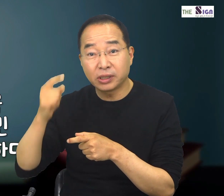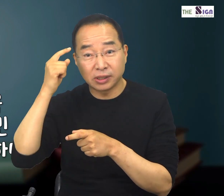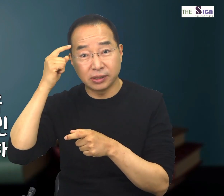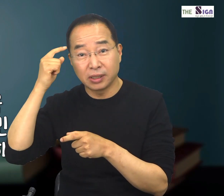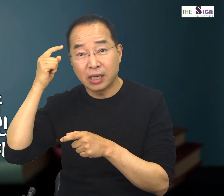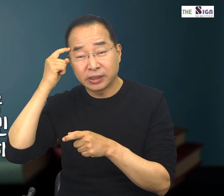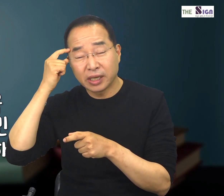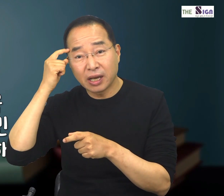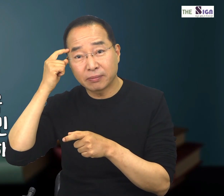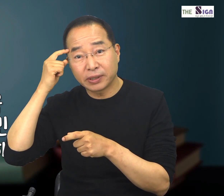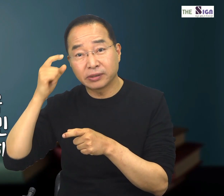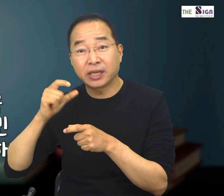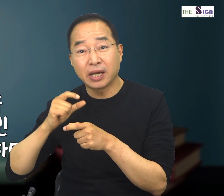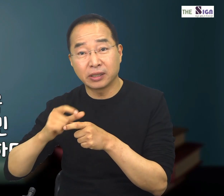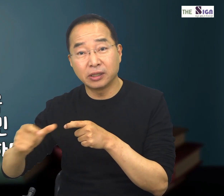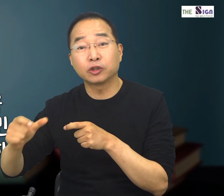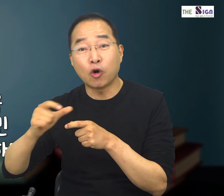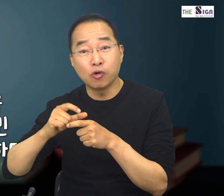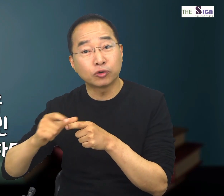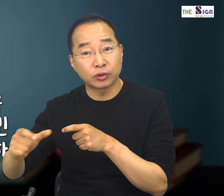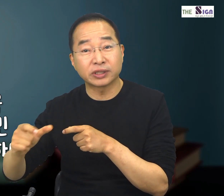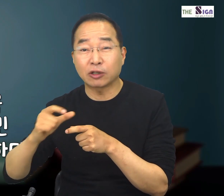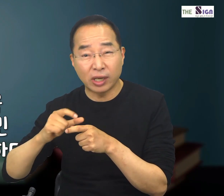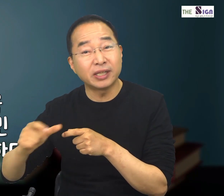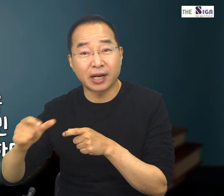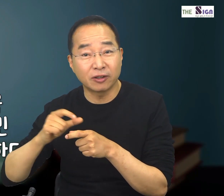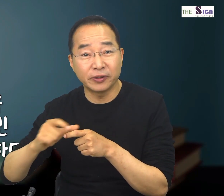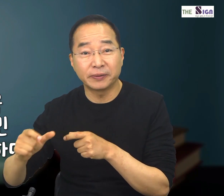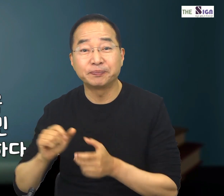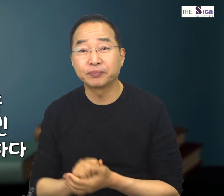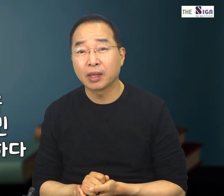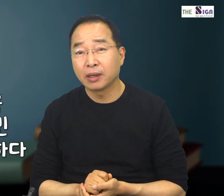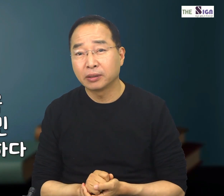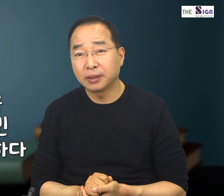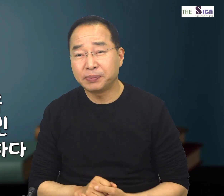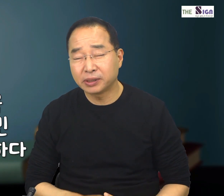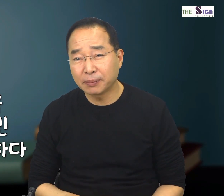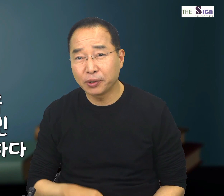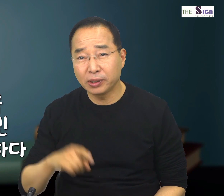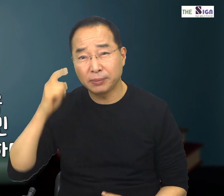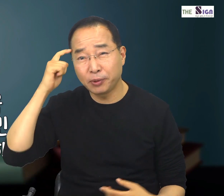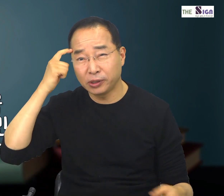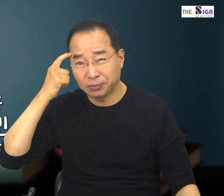어쨌든 생각 플러스 생각을 더욱 자꾸 한다라는 거예요. 근데 비슷한 표현이 이 표현이 있습니다.